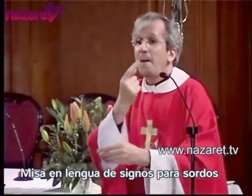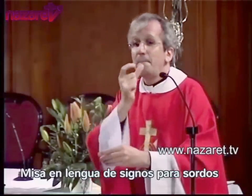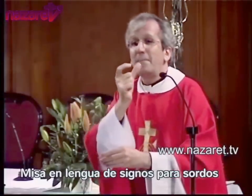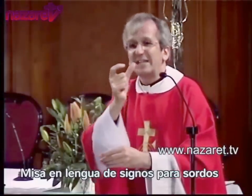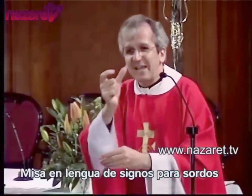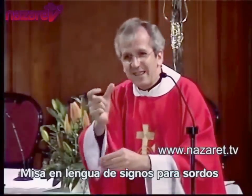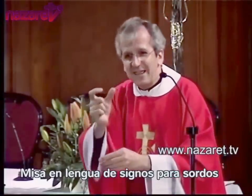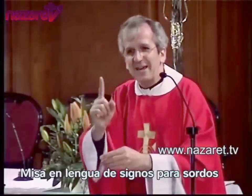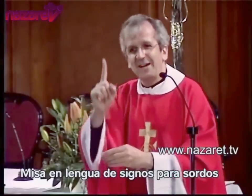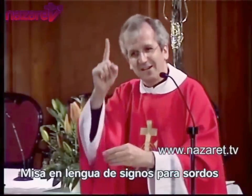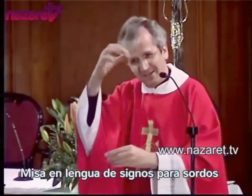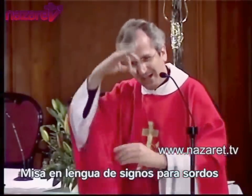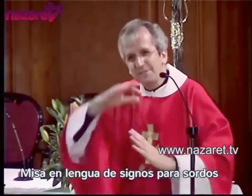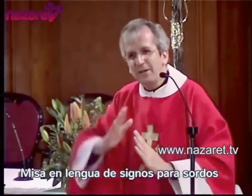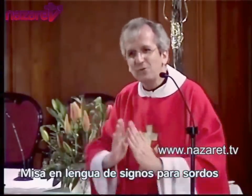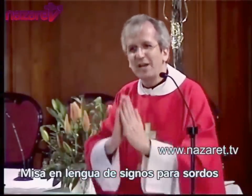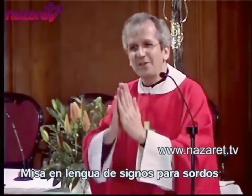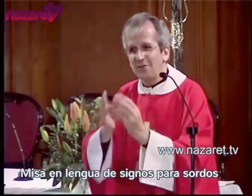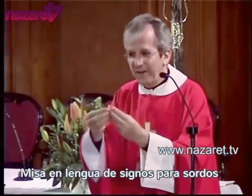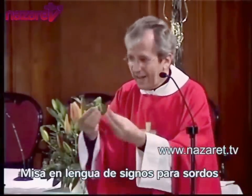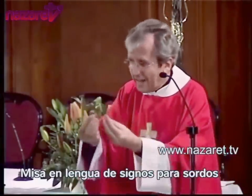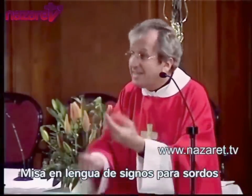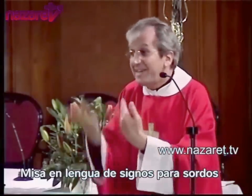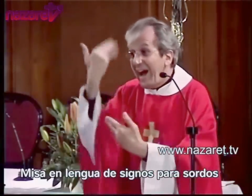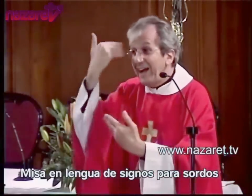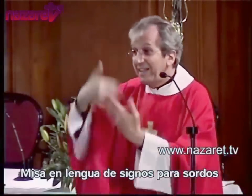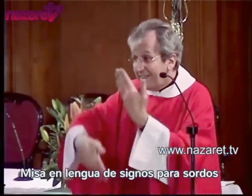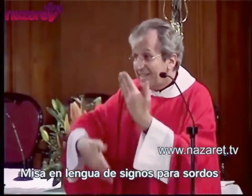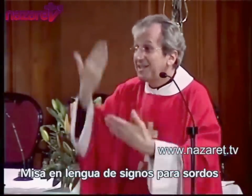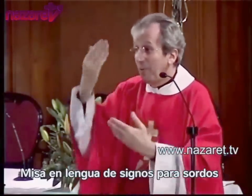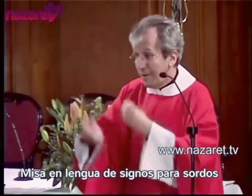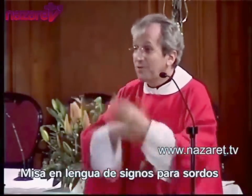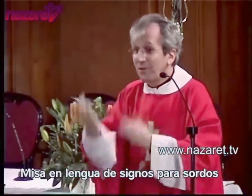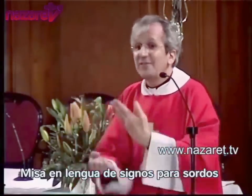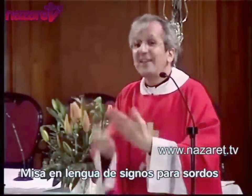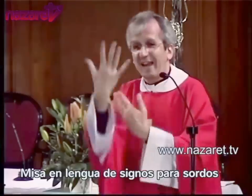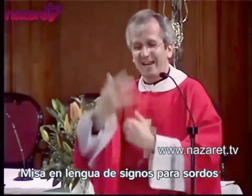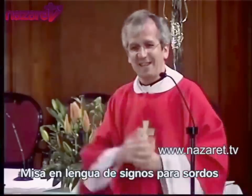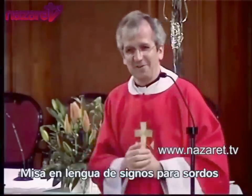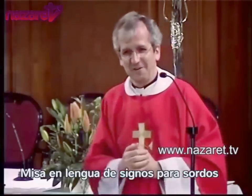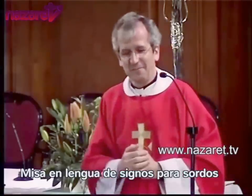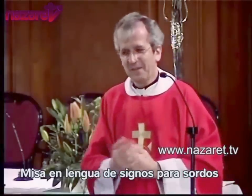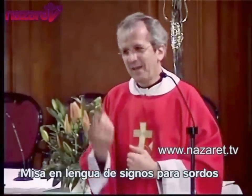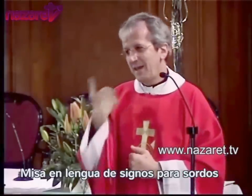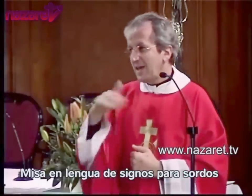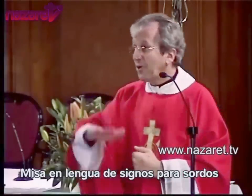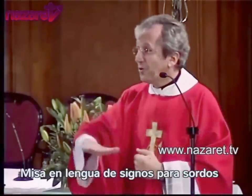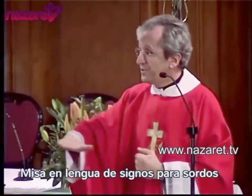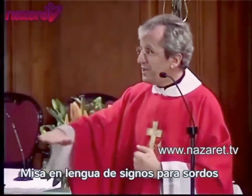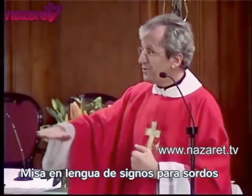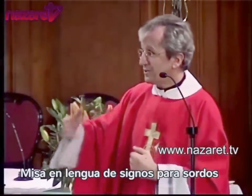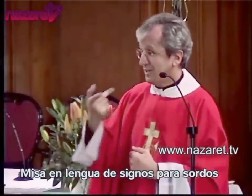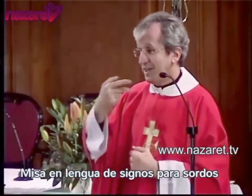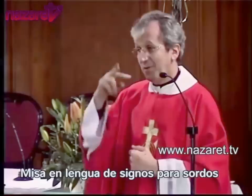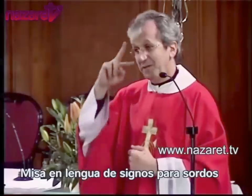esa presencia del Espíritu Santo ya desde el momento de la creación. Y con